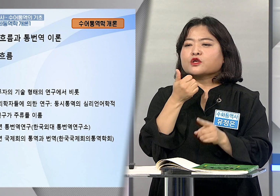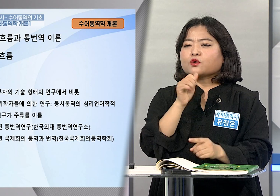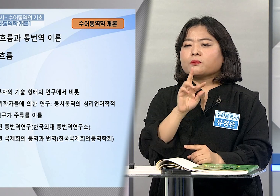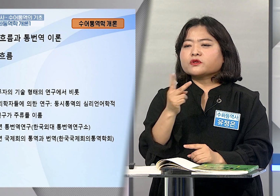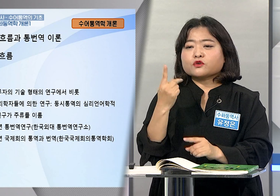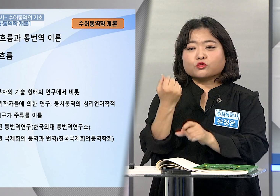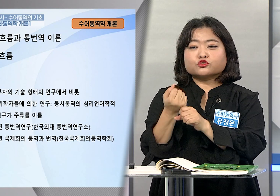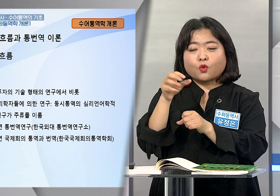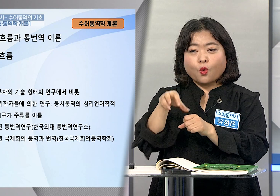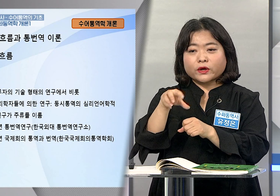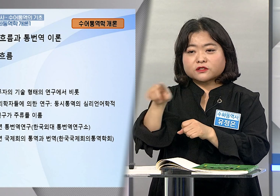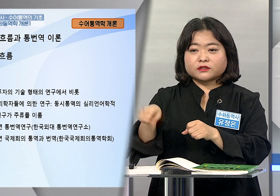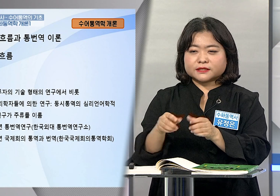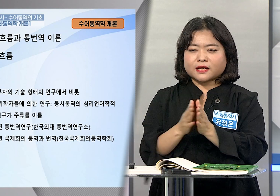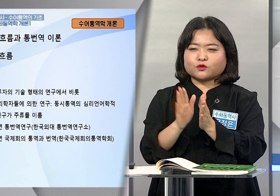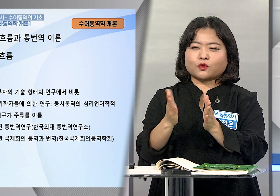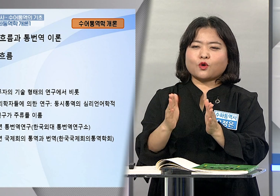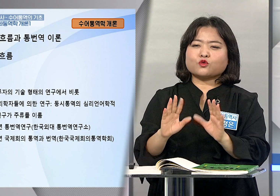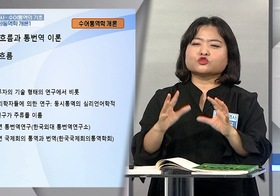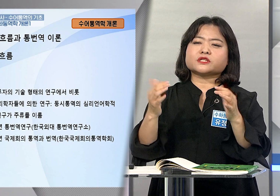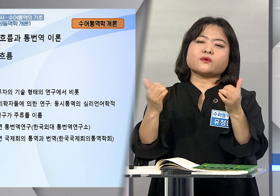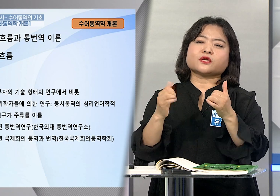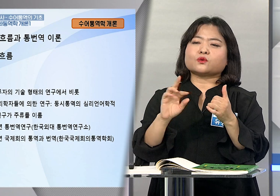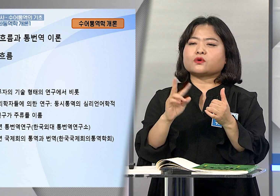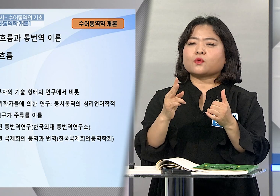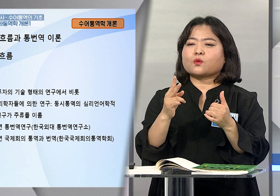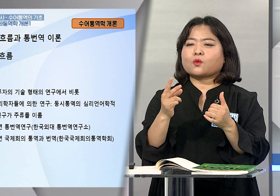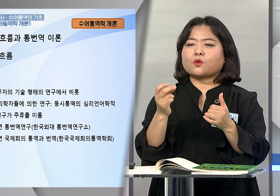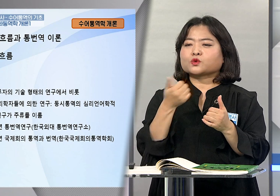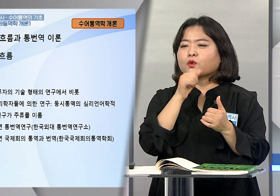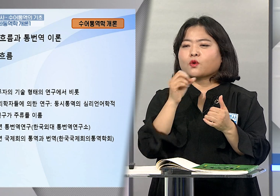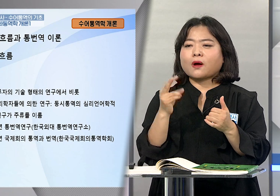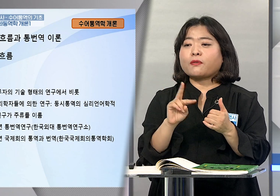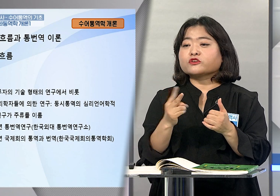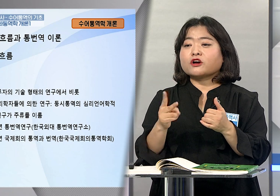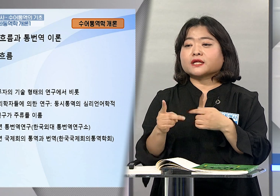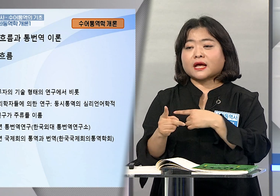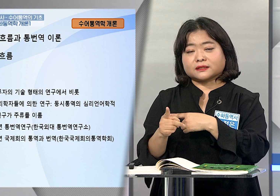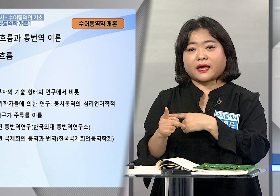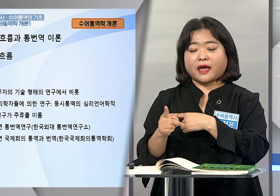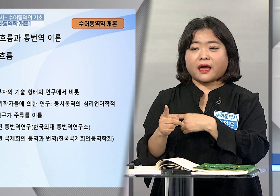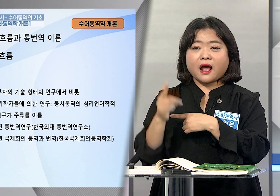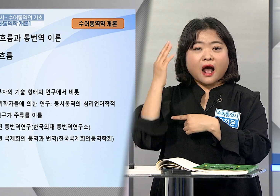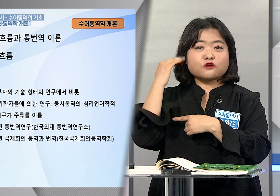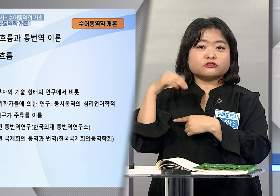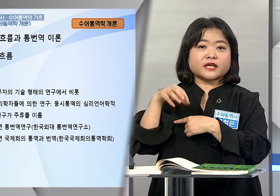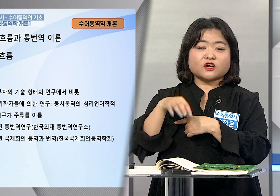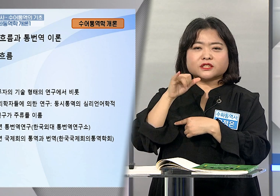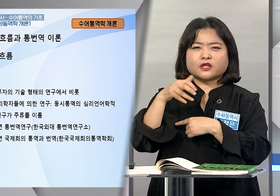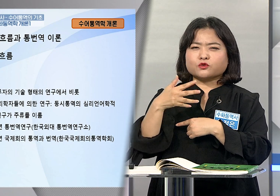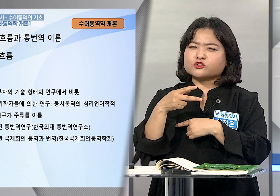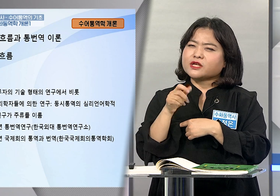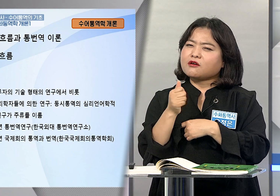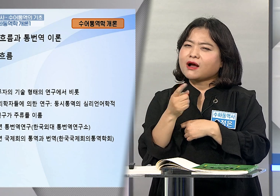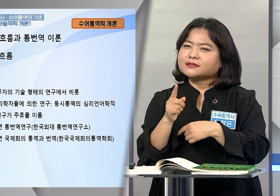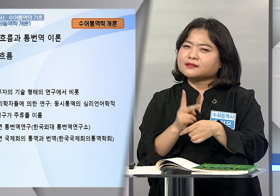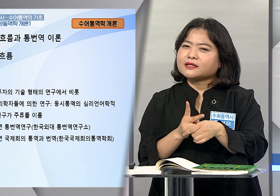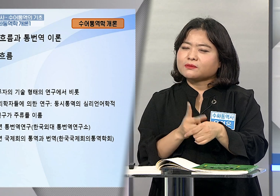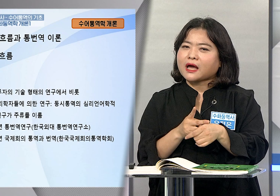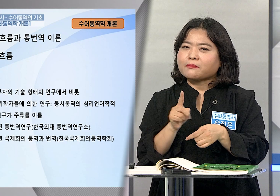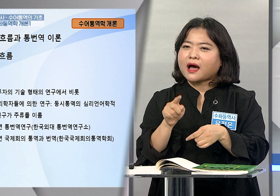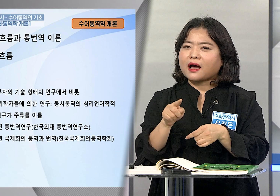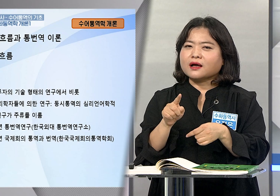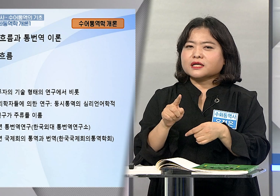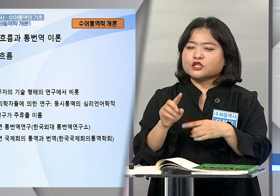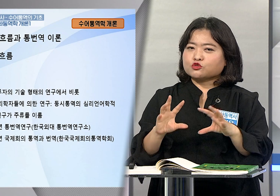한국외국어대 통번역연구소에서 시작이 됐고 국제회의 통역과 번역이라는 게 한국에서 있는데 우리 최정화